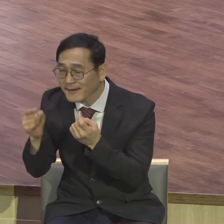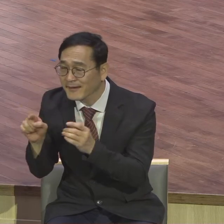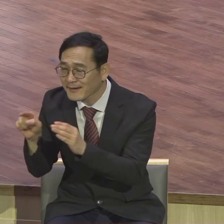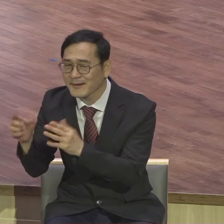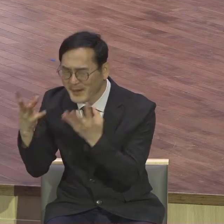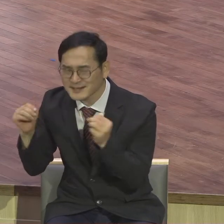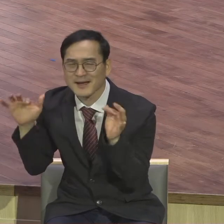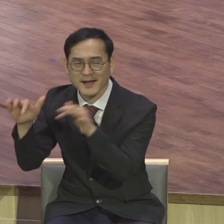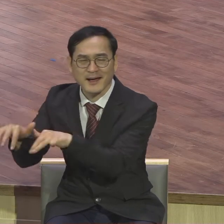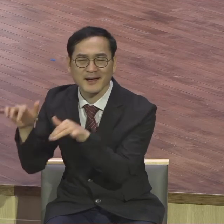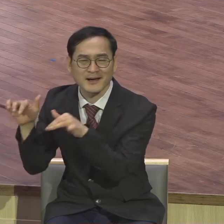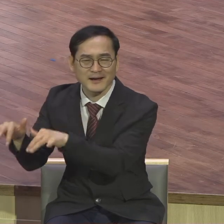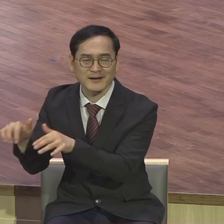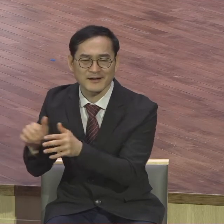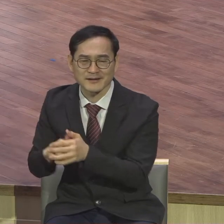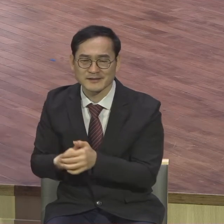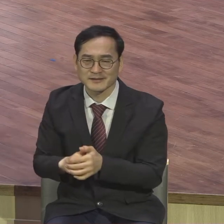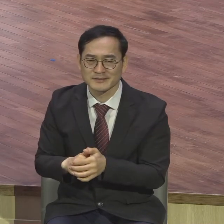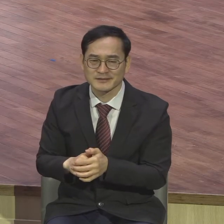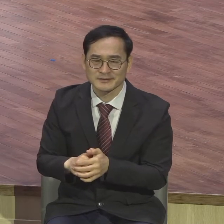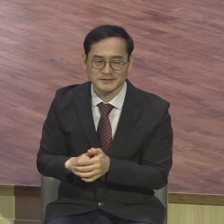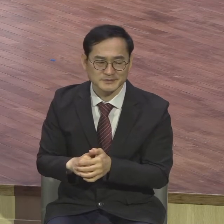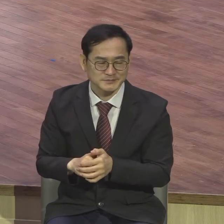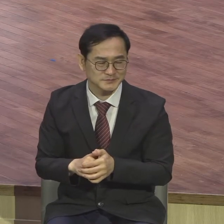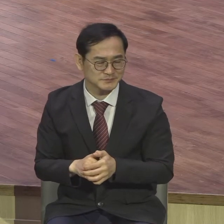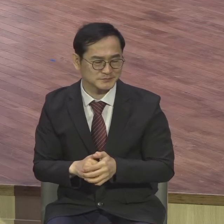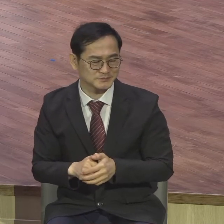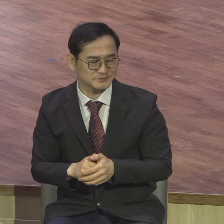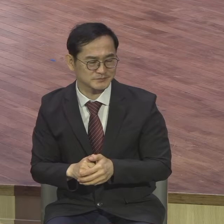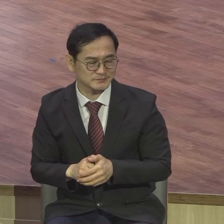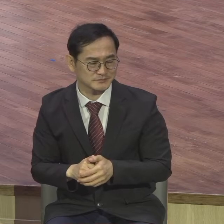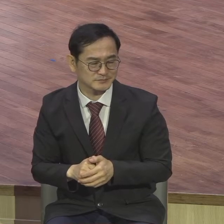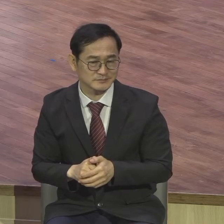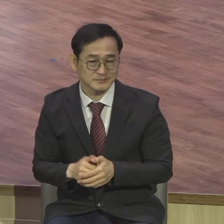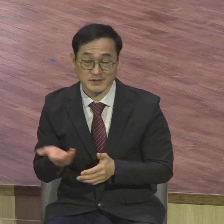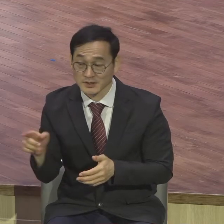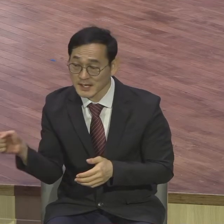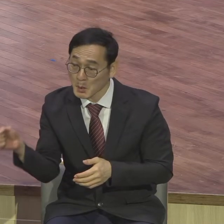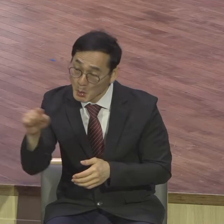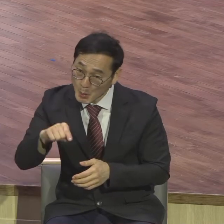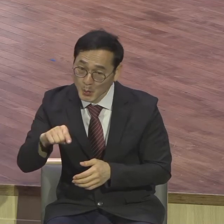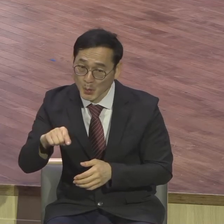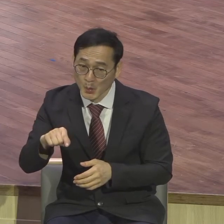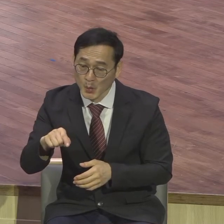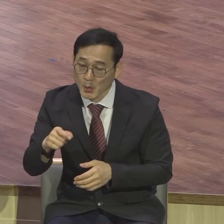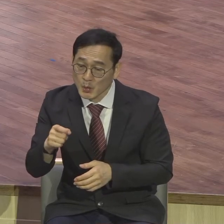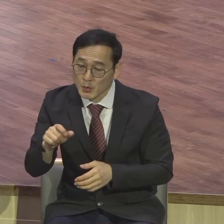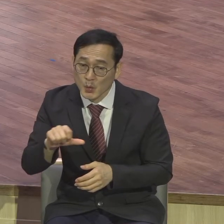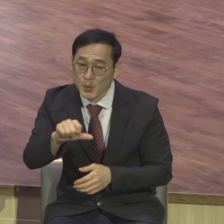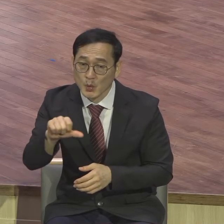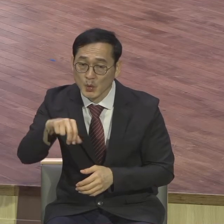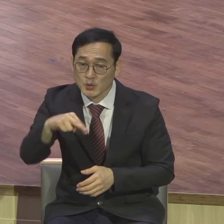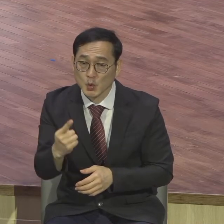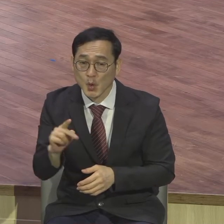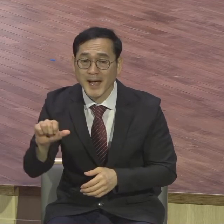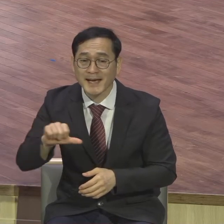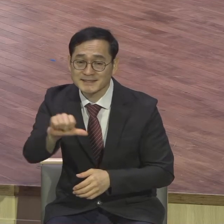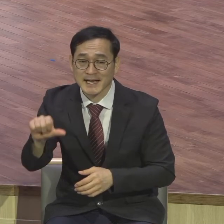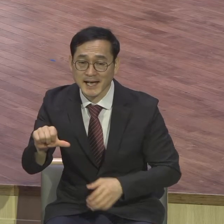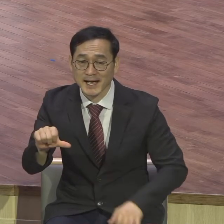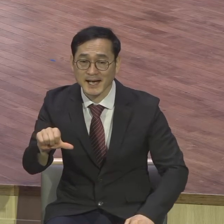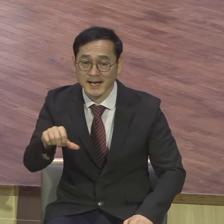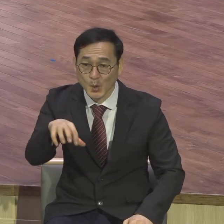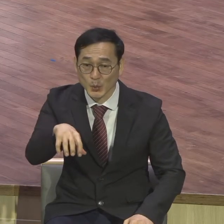우리 강서노에서 목사님들을 모시고 한번 간 적이 있어요. 소아시아. 바울이 선교했던 지역이 싹 다